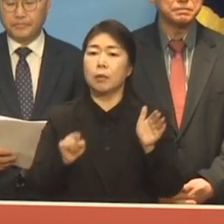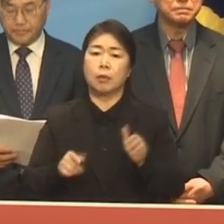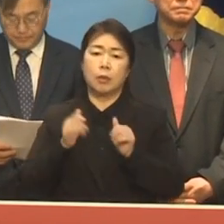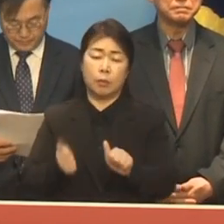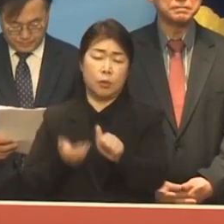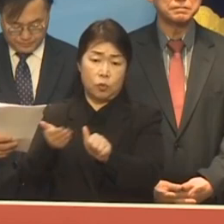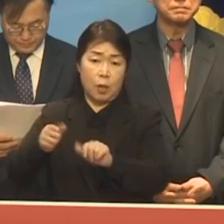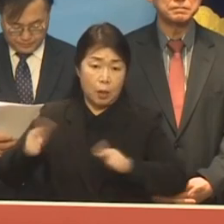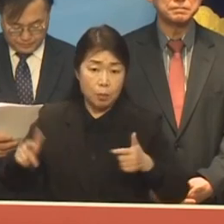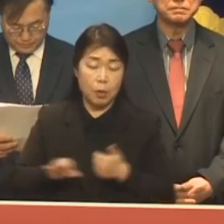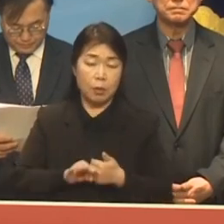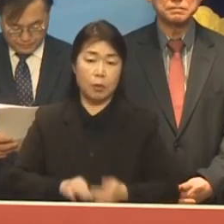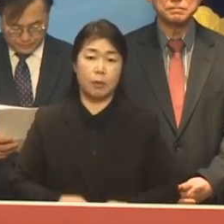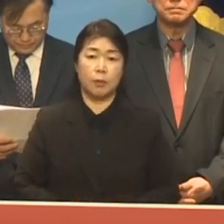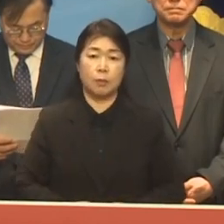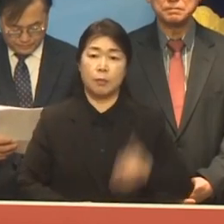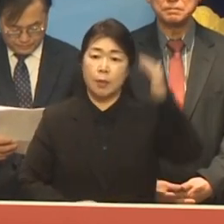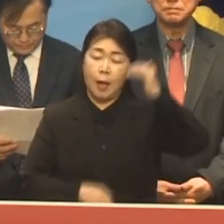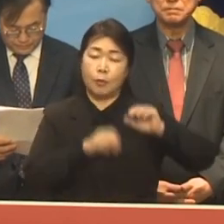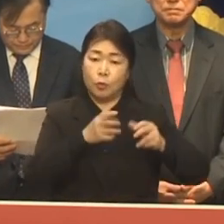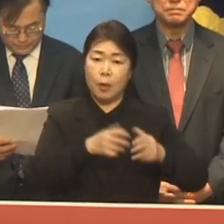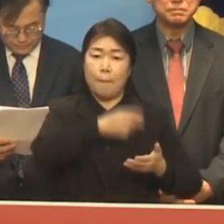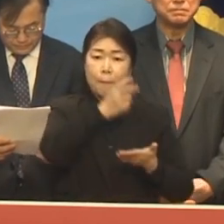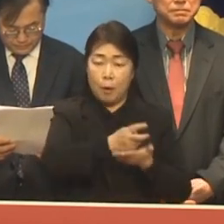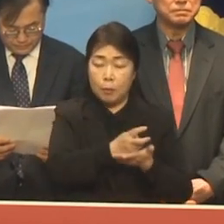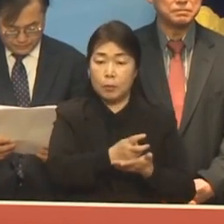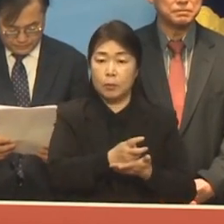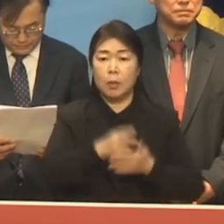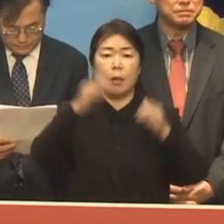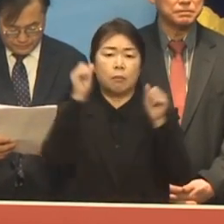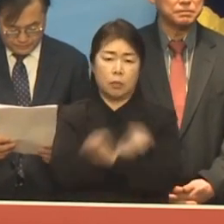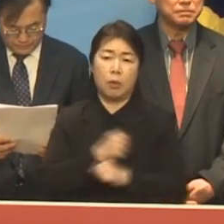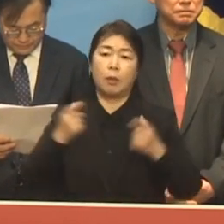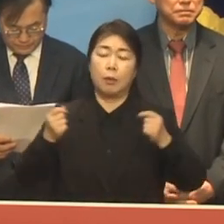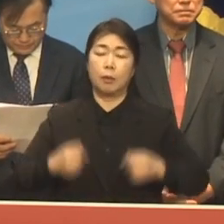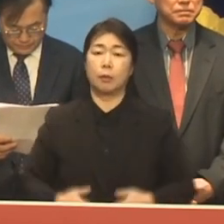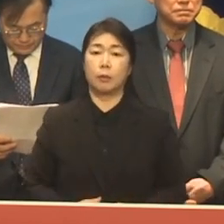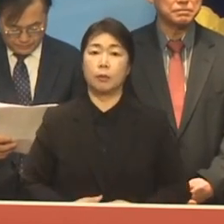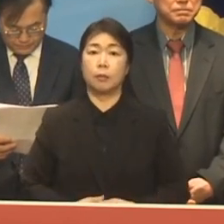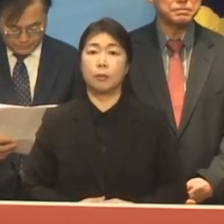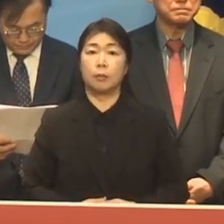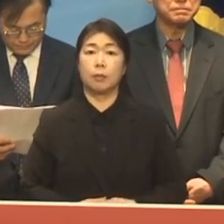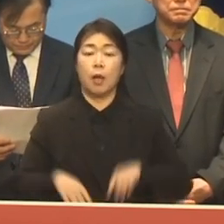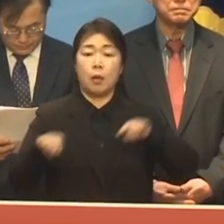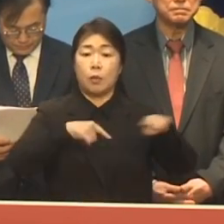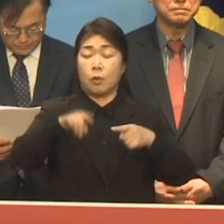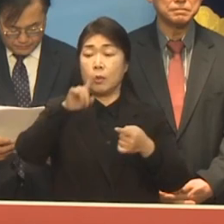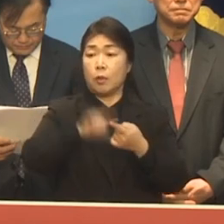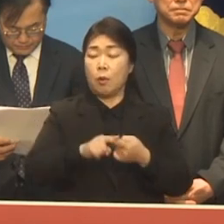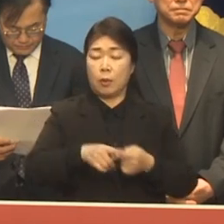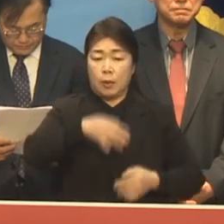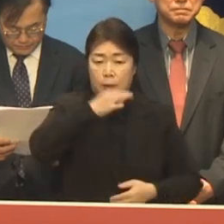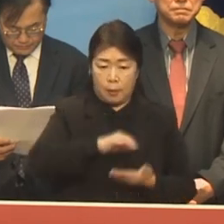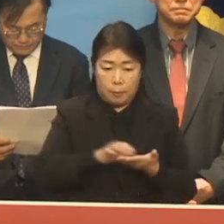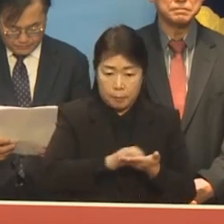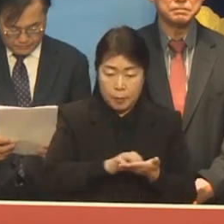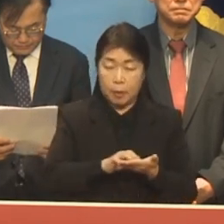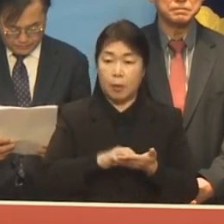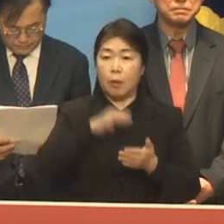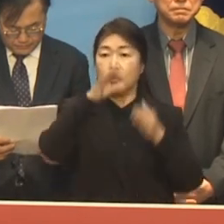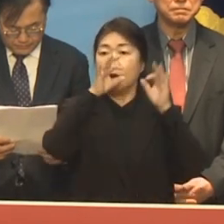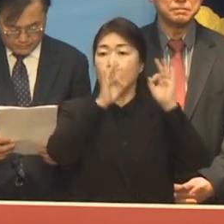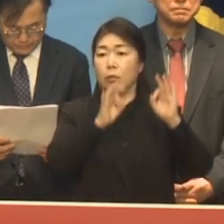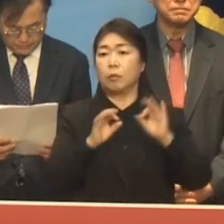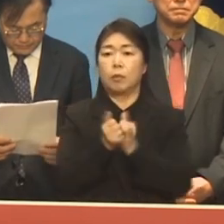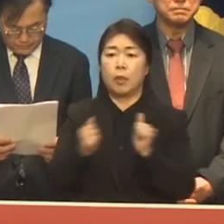심판하지 않는다면 대한민국의 법치는 무너질 것입니다. 정치적 이익을 앞세워 국민의